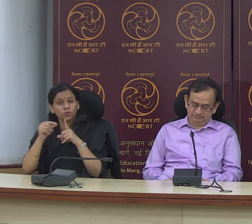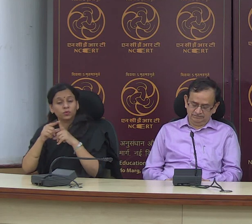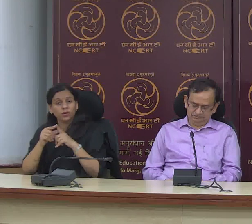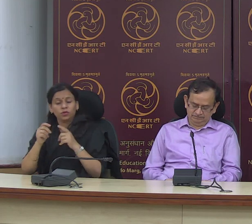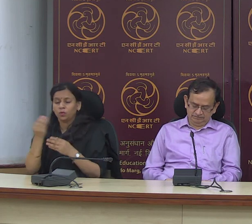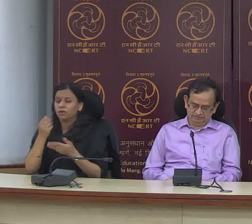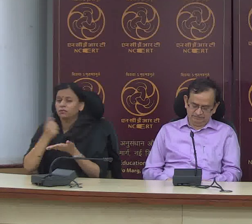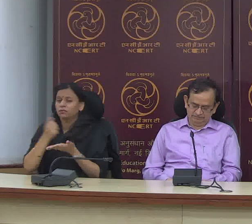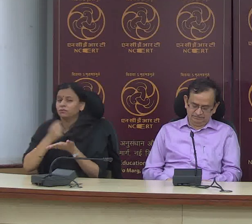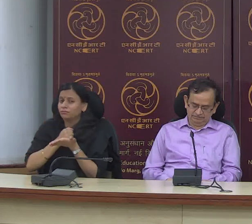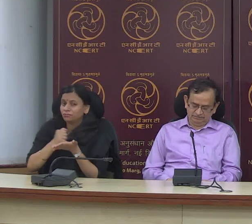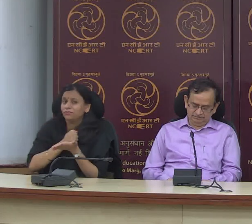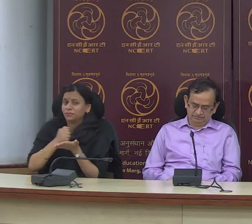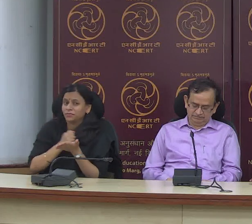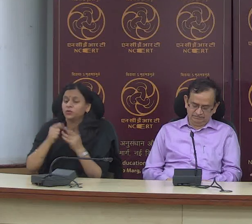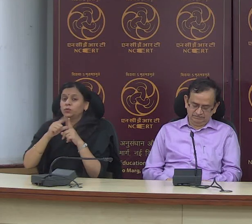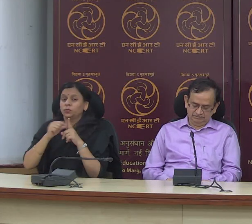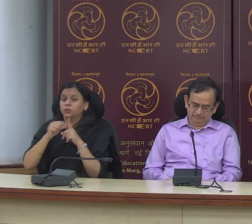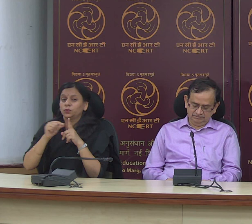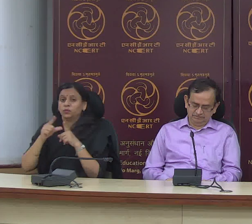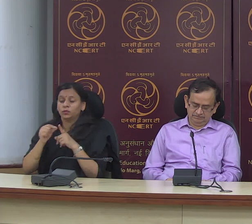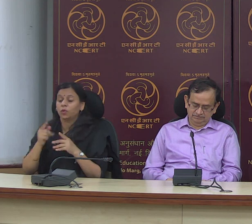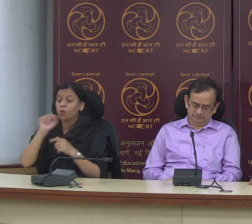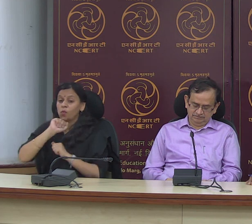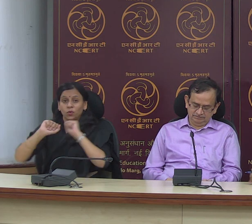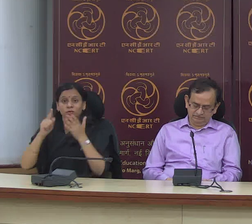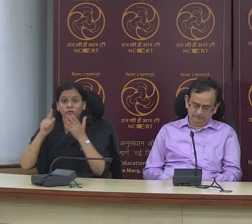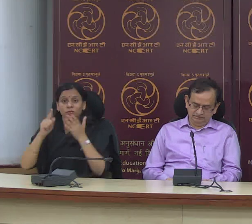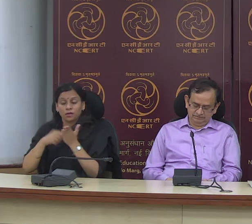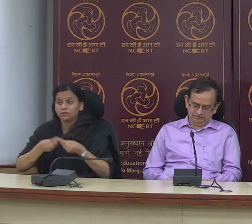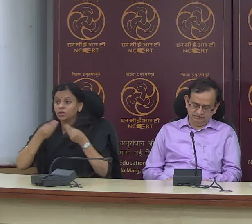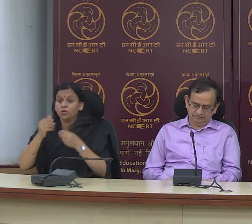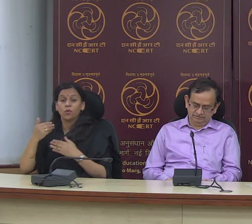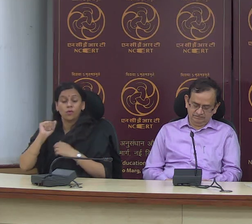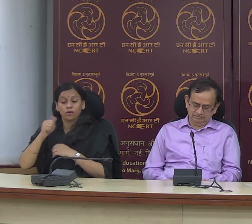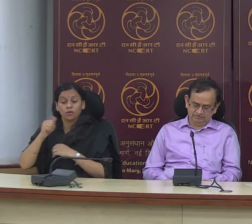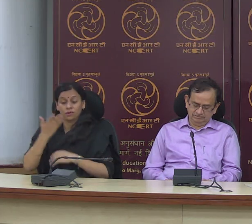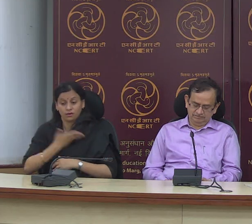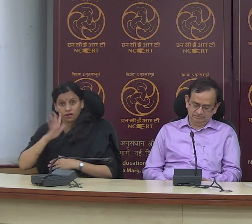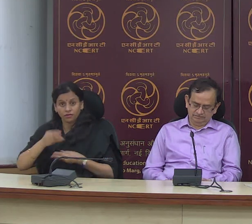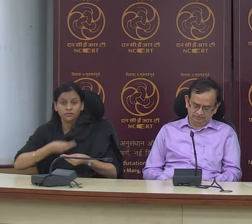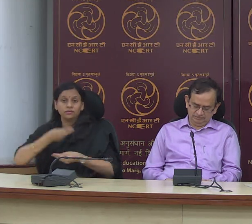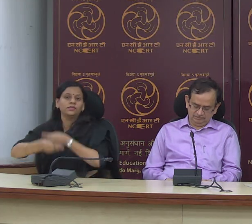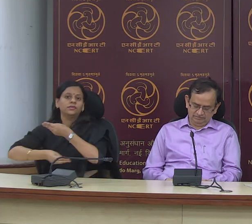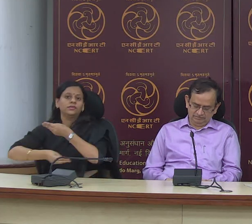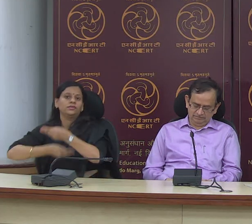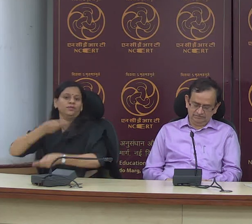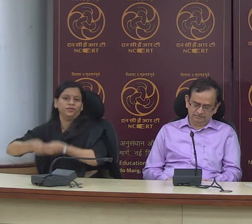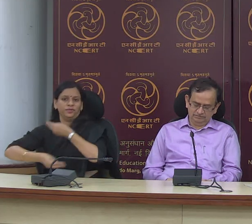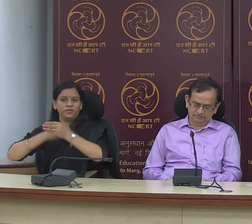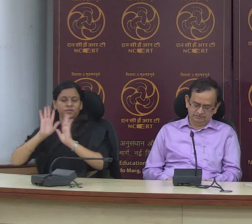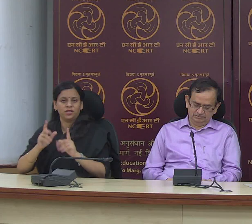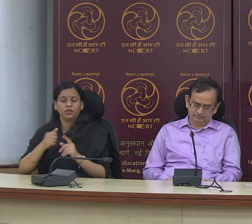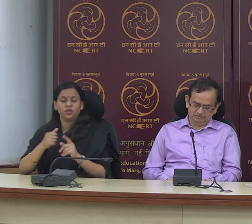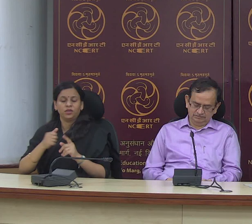थोड़ा सा प्रयास हमें करना होगा ताकि हम उन्हें वो मौके दे सकें जिनके वो हकदार हैं और उन तक वो पहुंचेंगे। ऐसे प्रयास हमारे सभी जो है